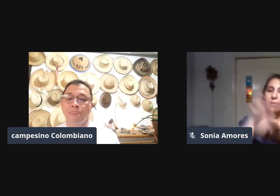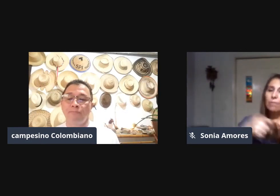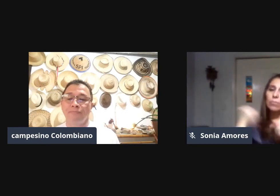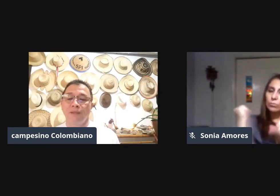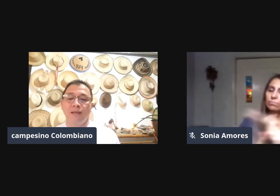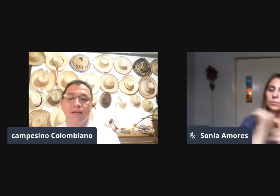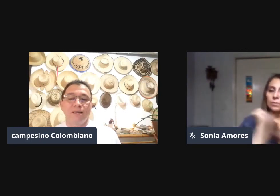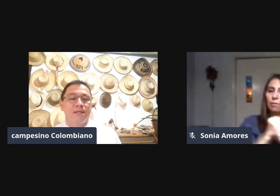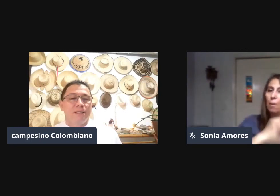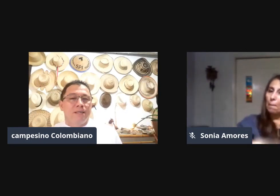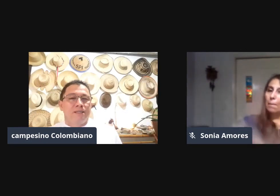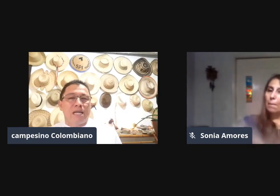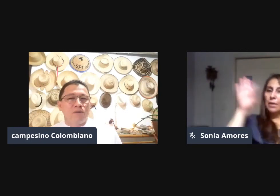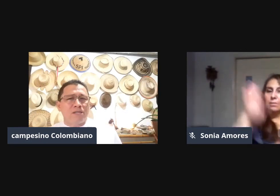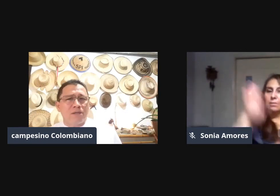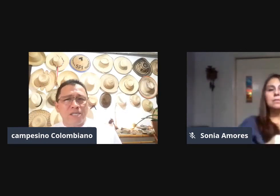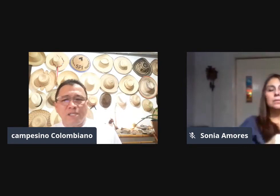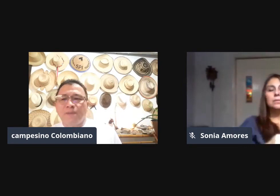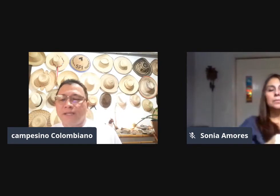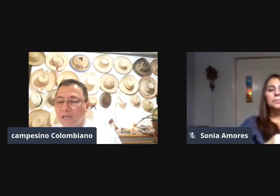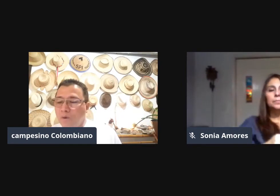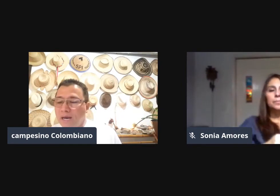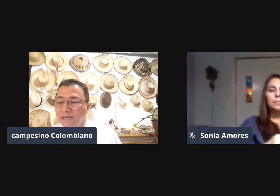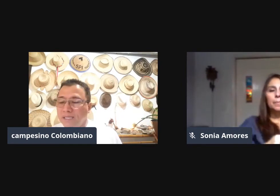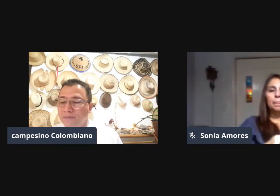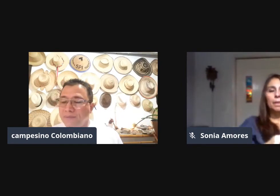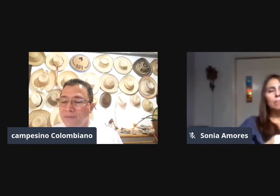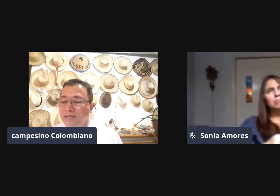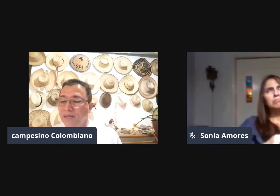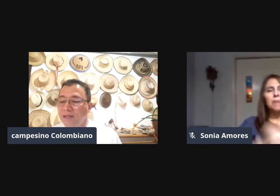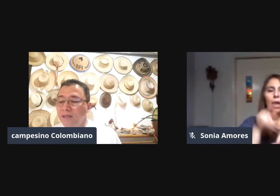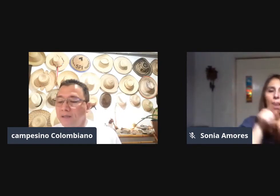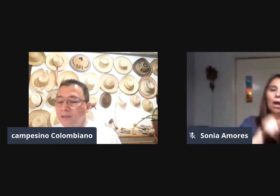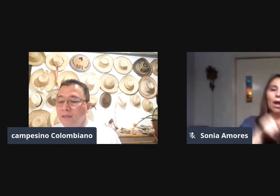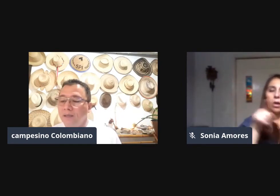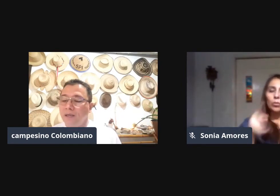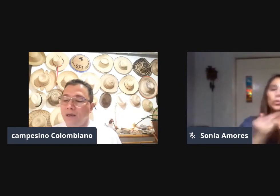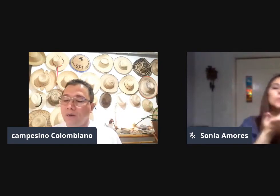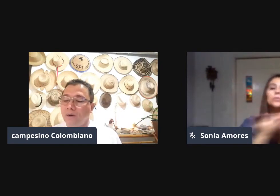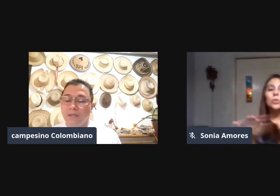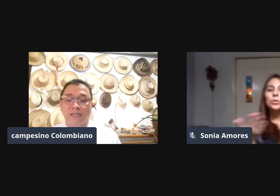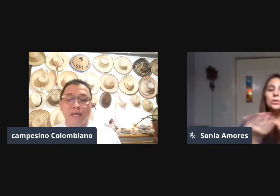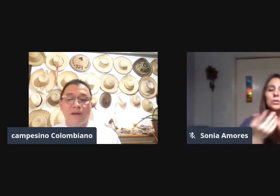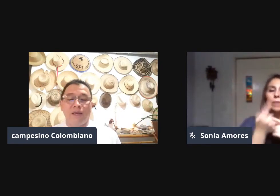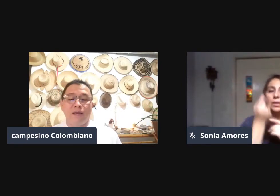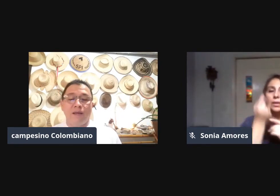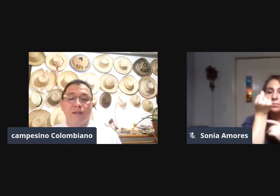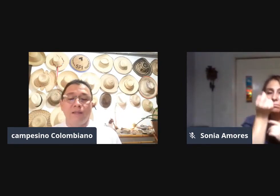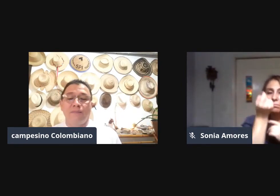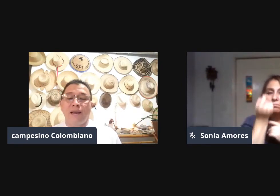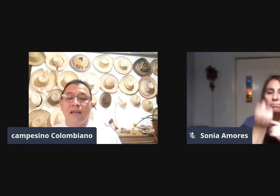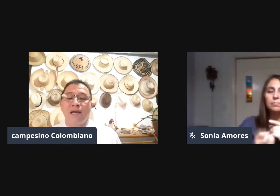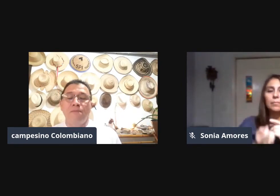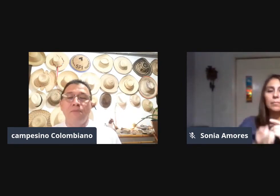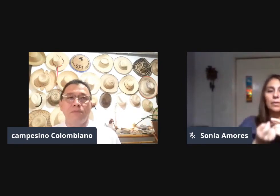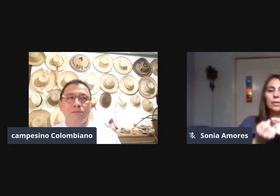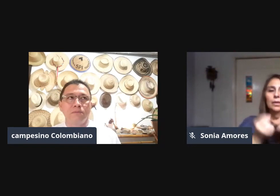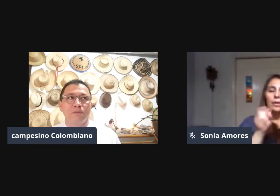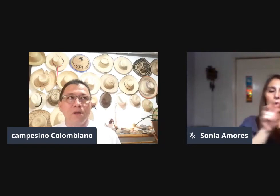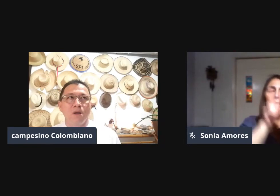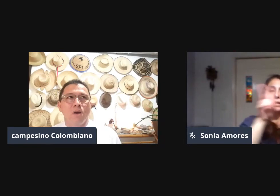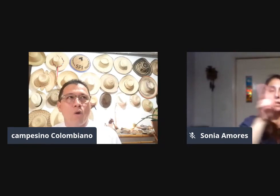esto. Ya algunas cosas más particulares, si me permiten, con el tema de para el